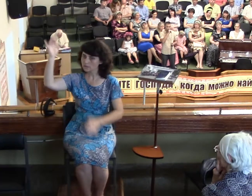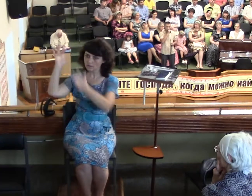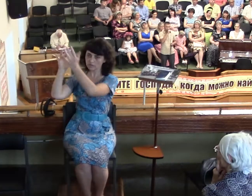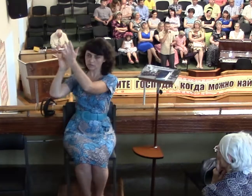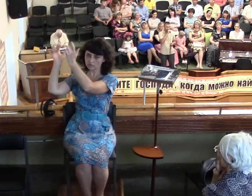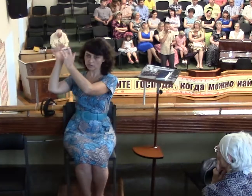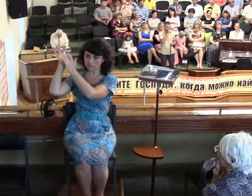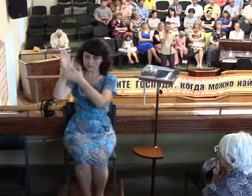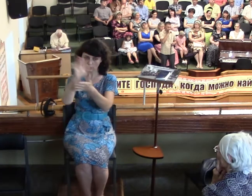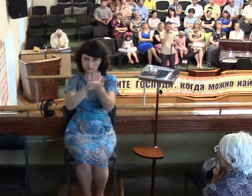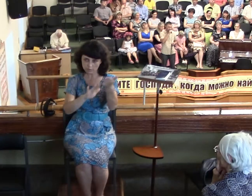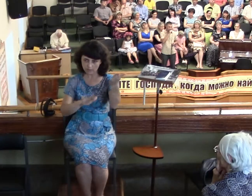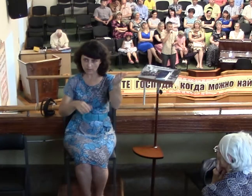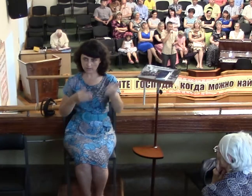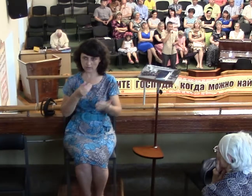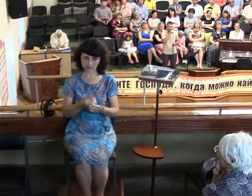драгоценную